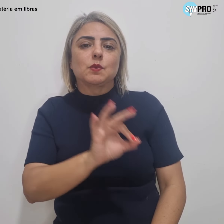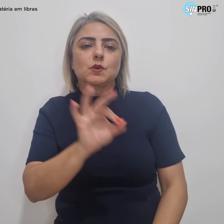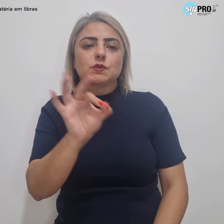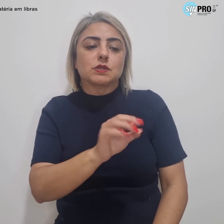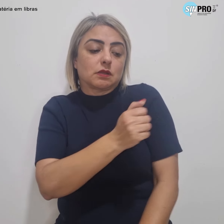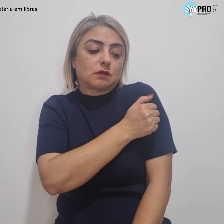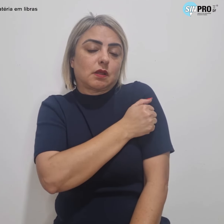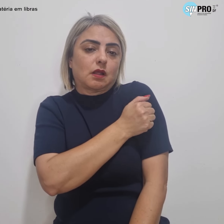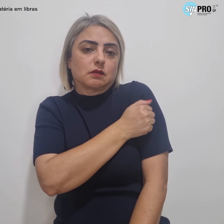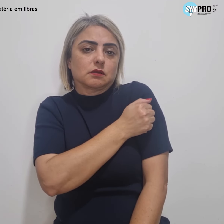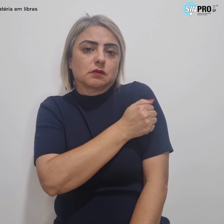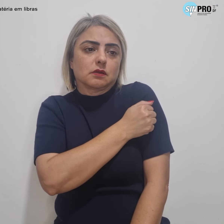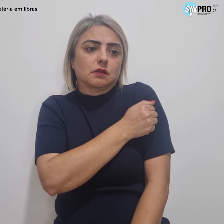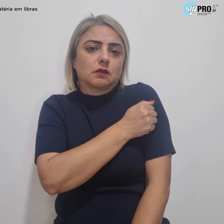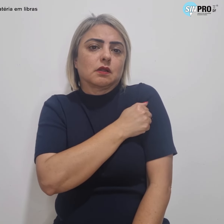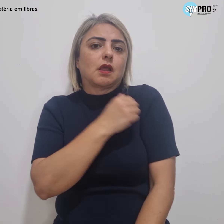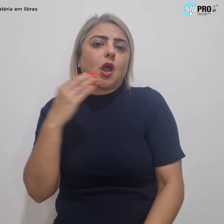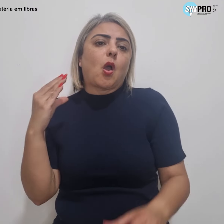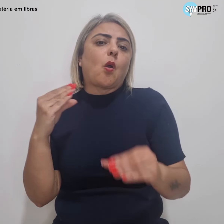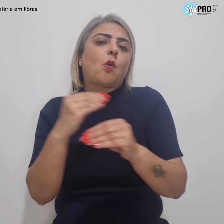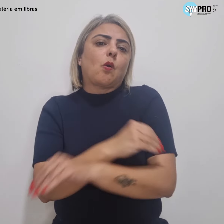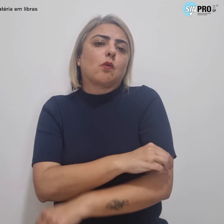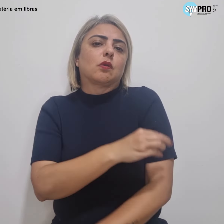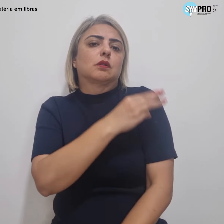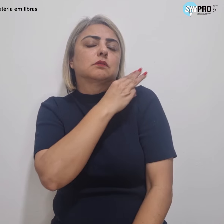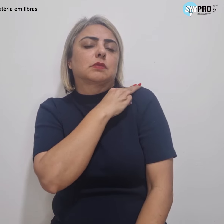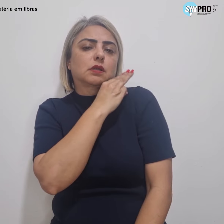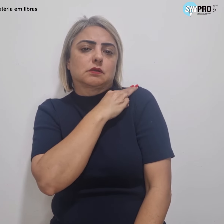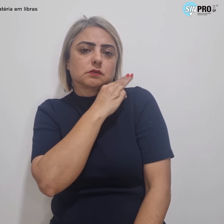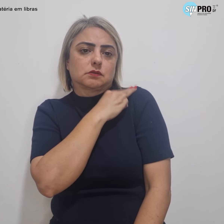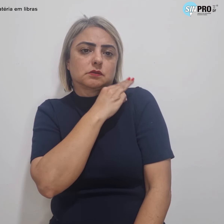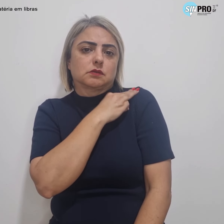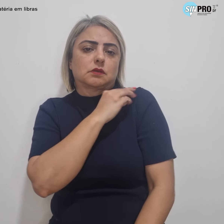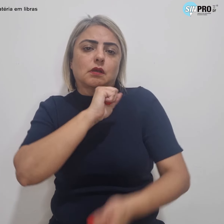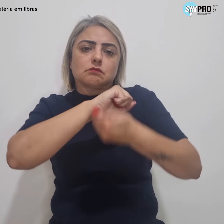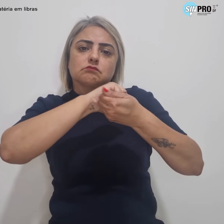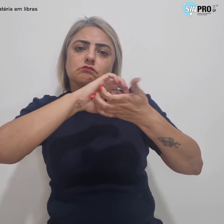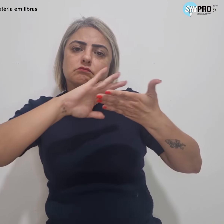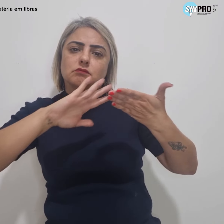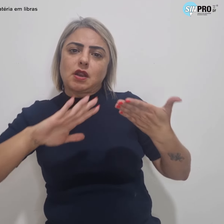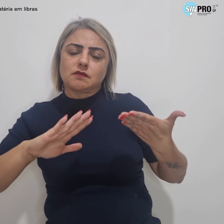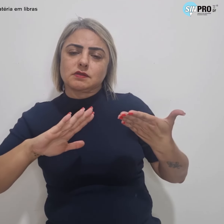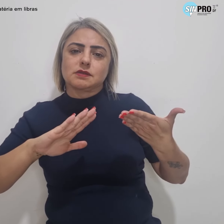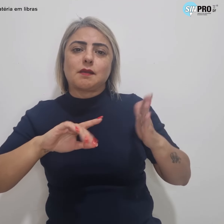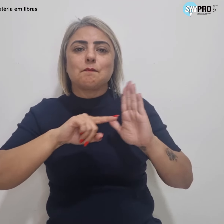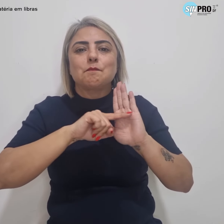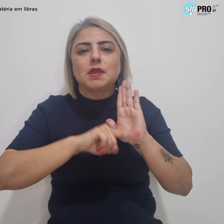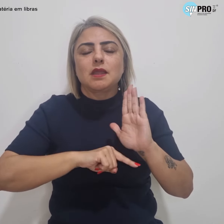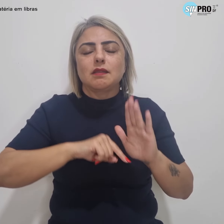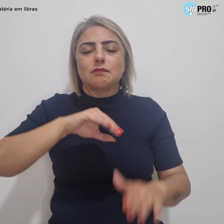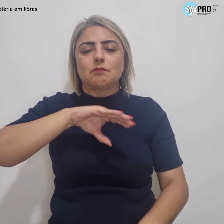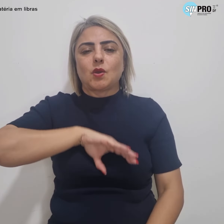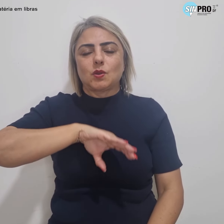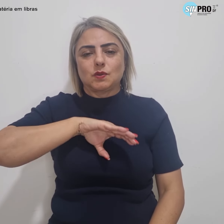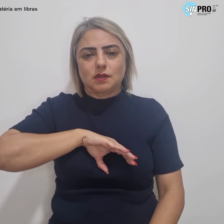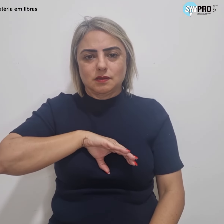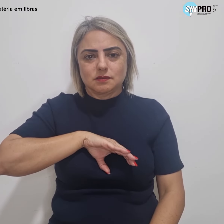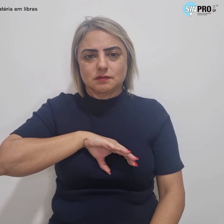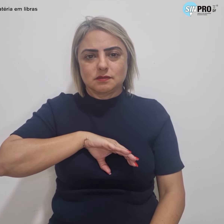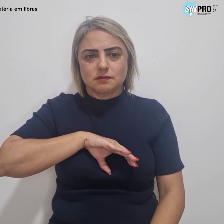alunos concluíam o ensino médio com proficiência mínima em língua portuguesa e cerca